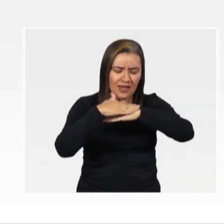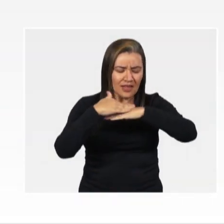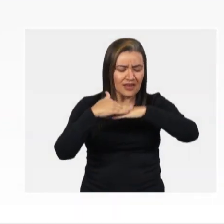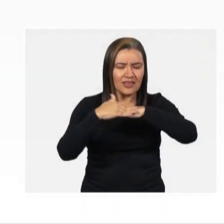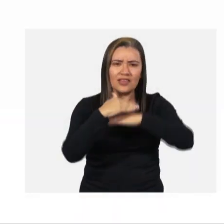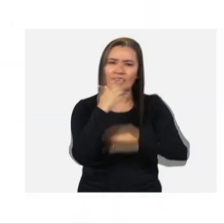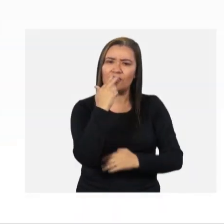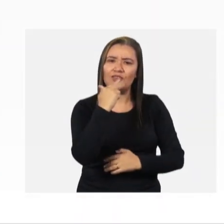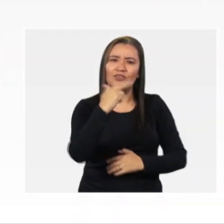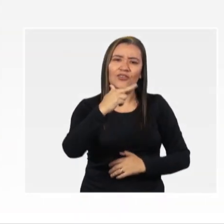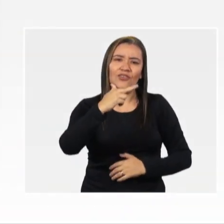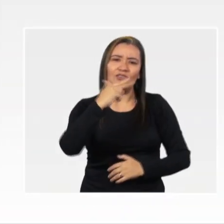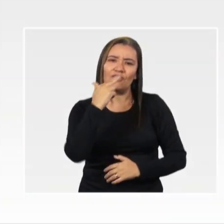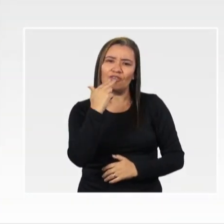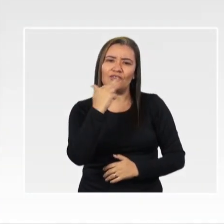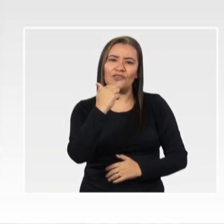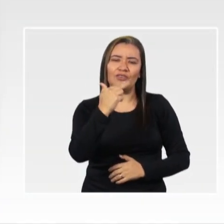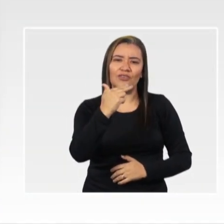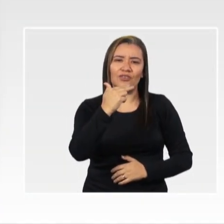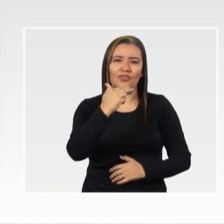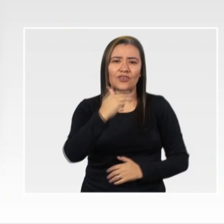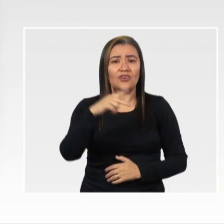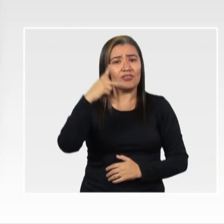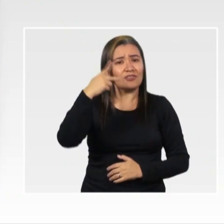a cor de sua pele,